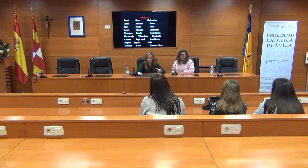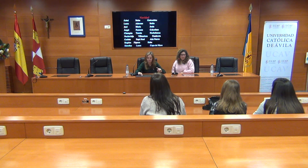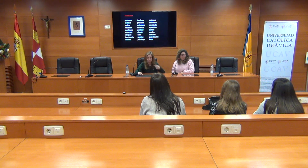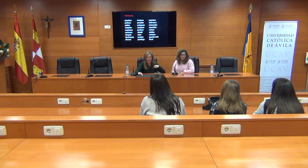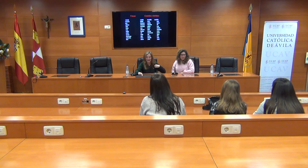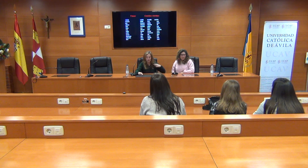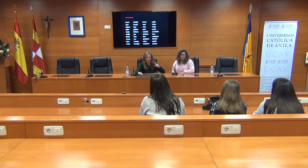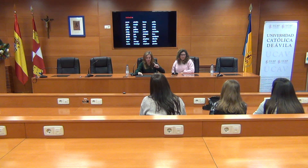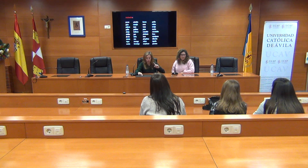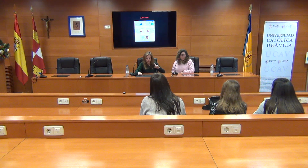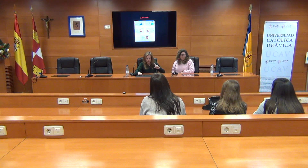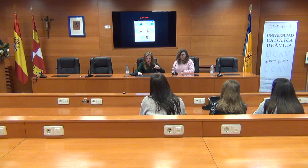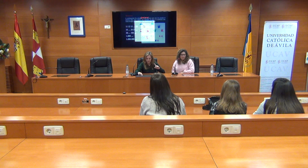la ropa